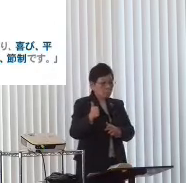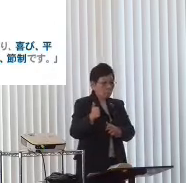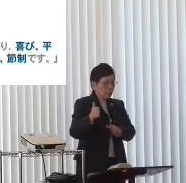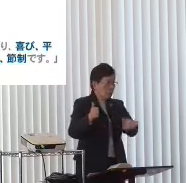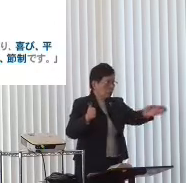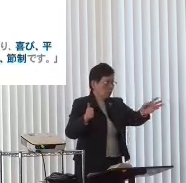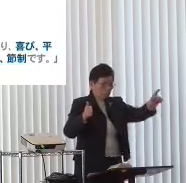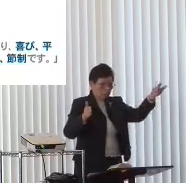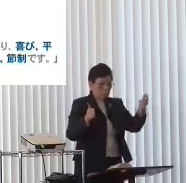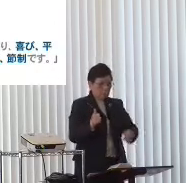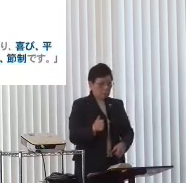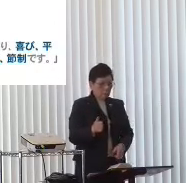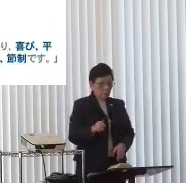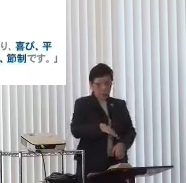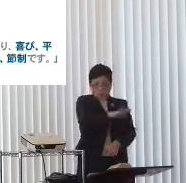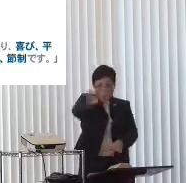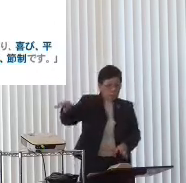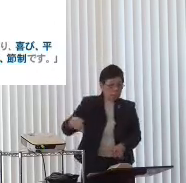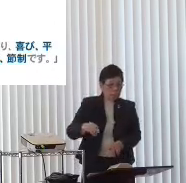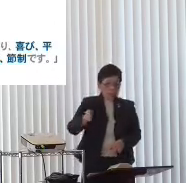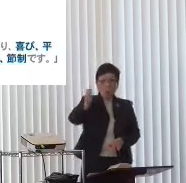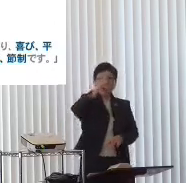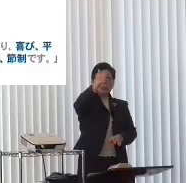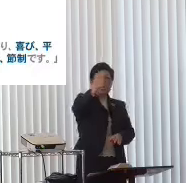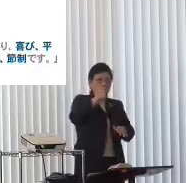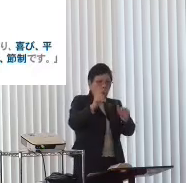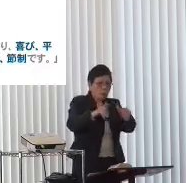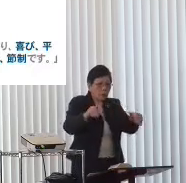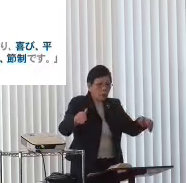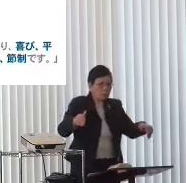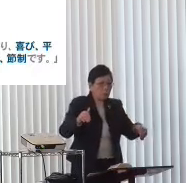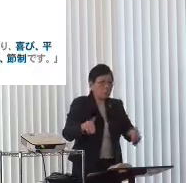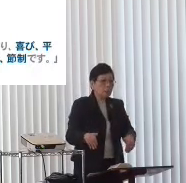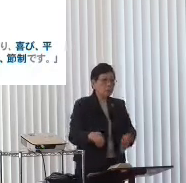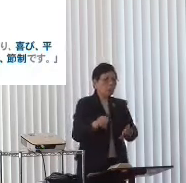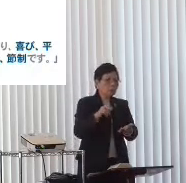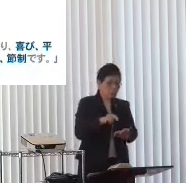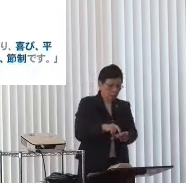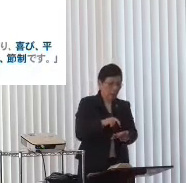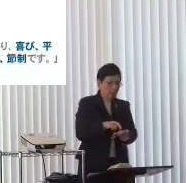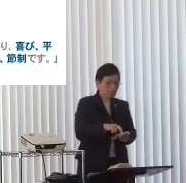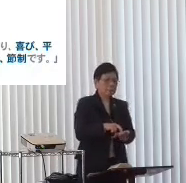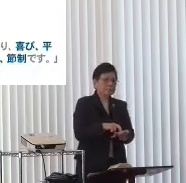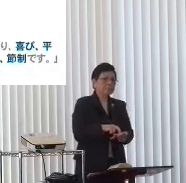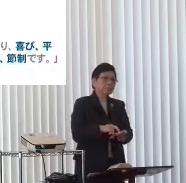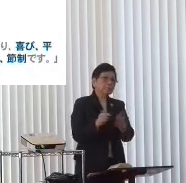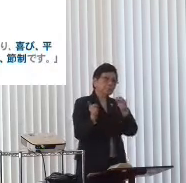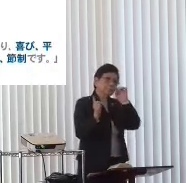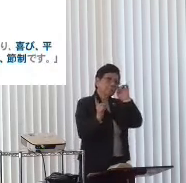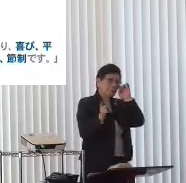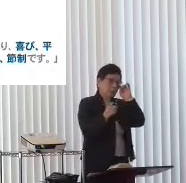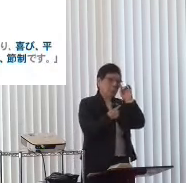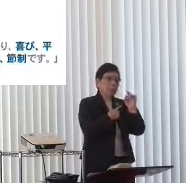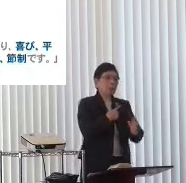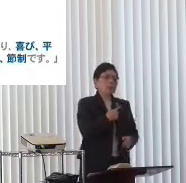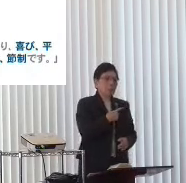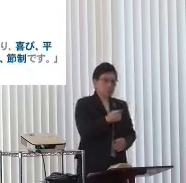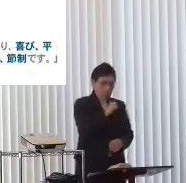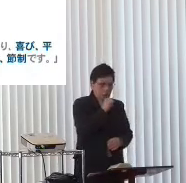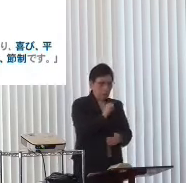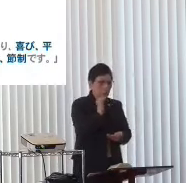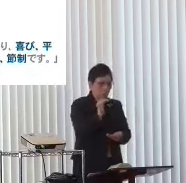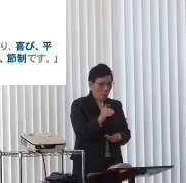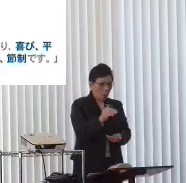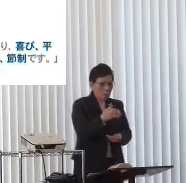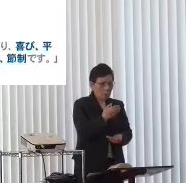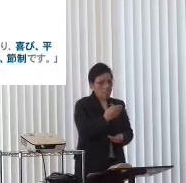、私たち主の弟子にとって最も良い技は何かといえば、それはこの福音を伝えるということです